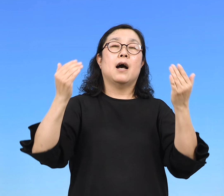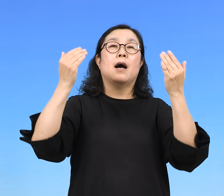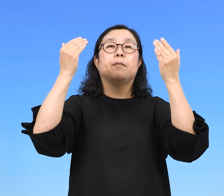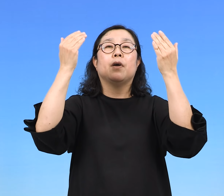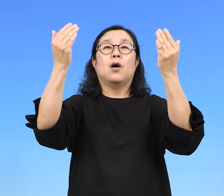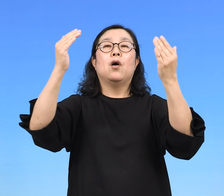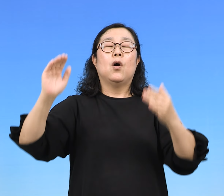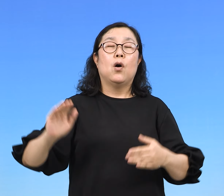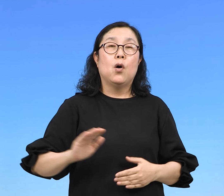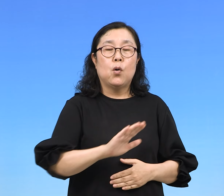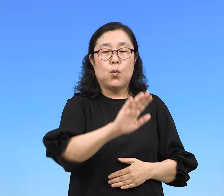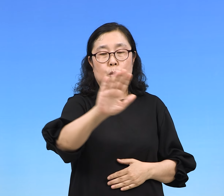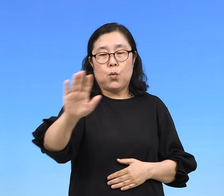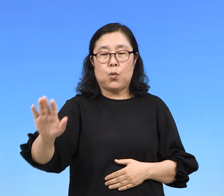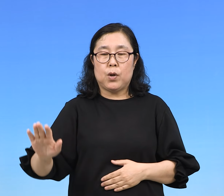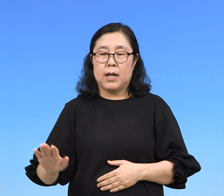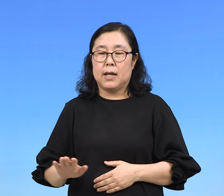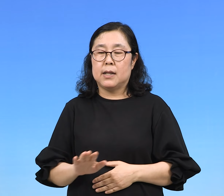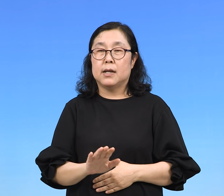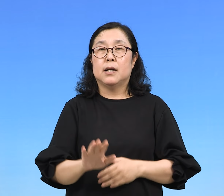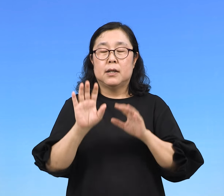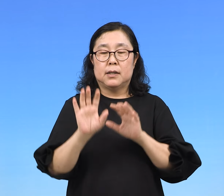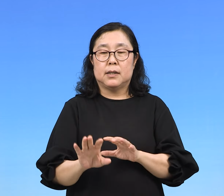찬양하며 우리는 전진하리.